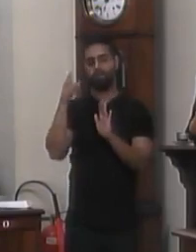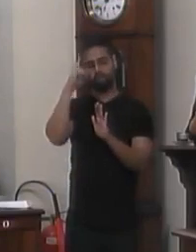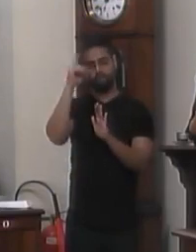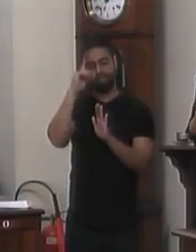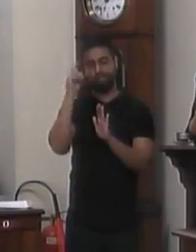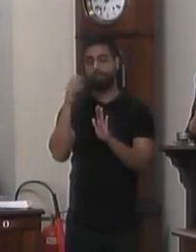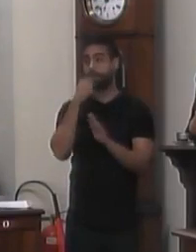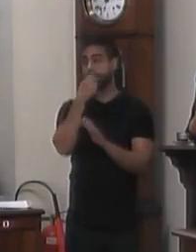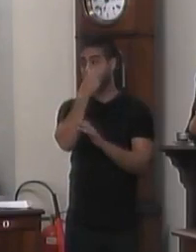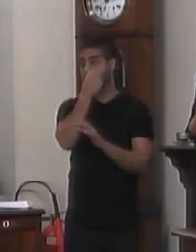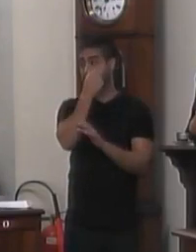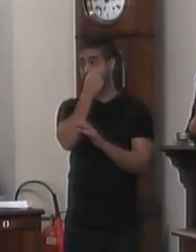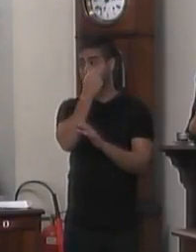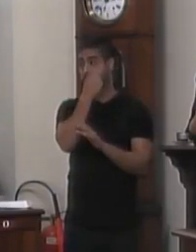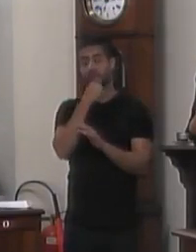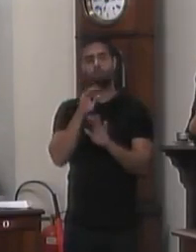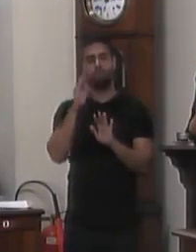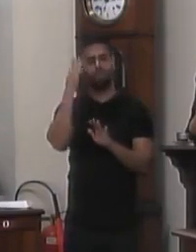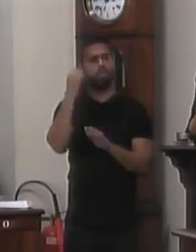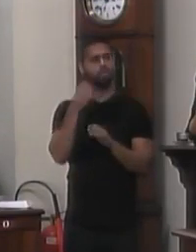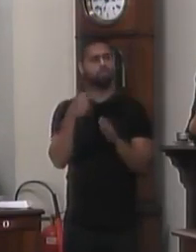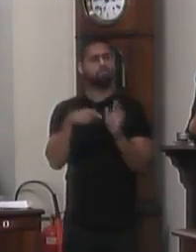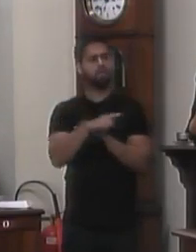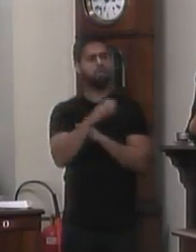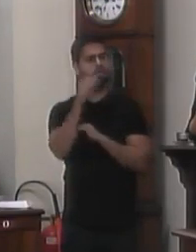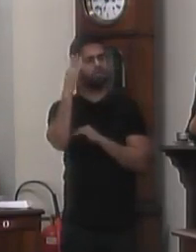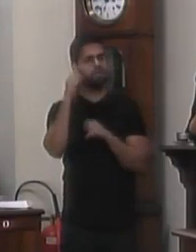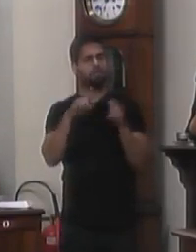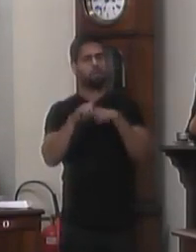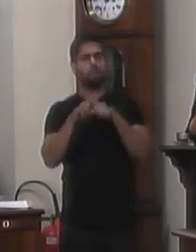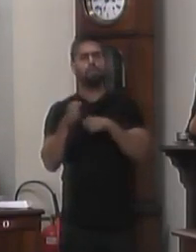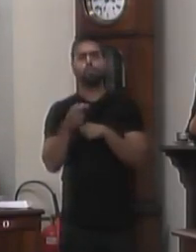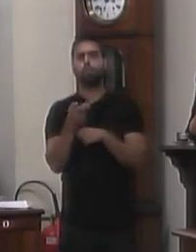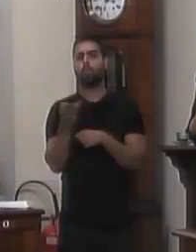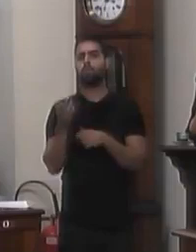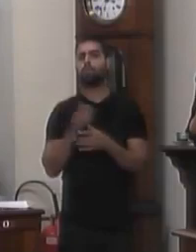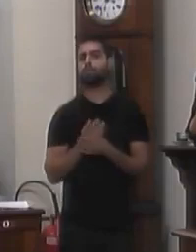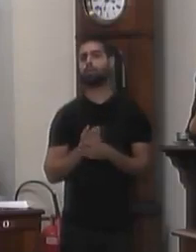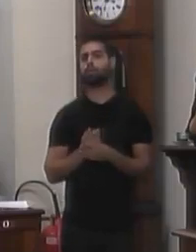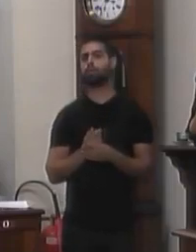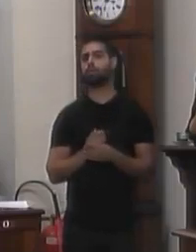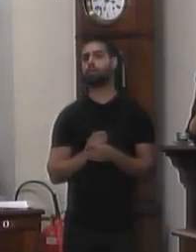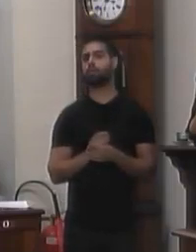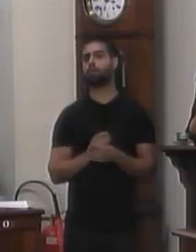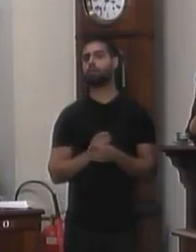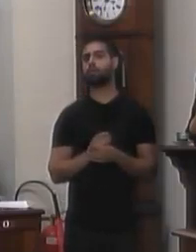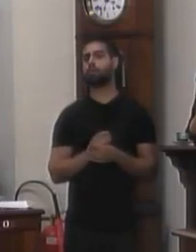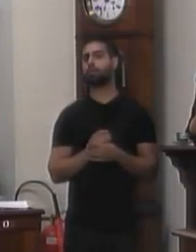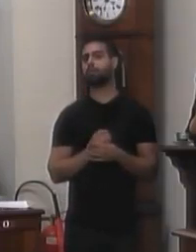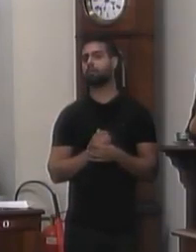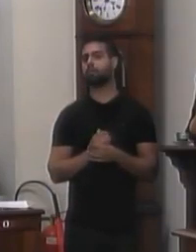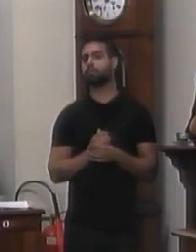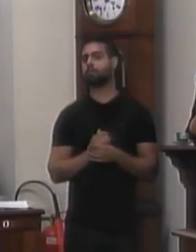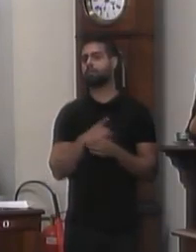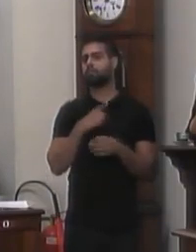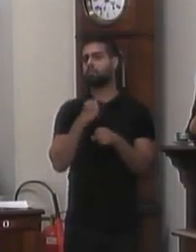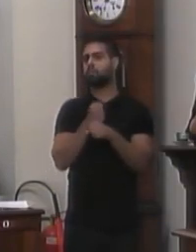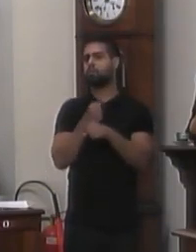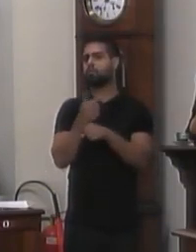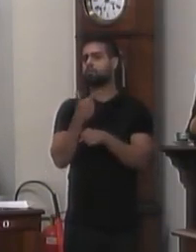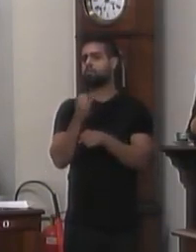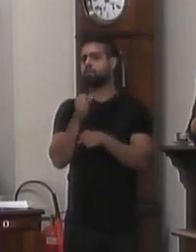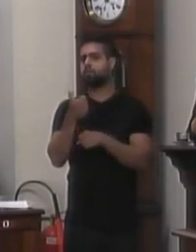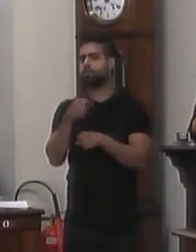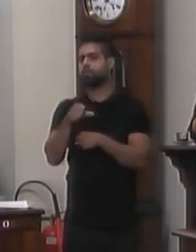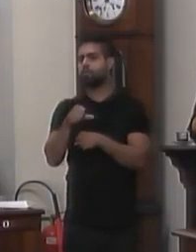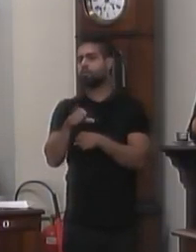diariamente. Mensalmente, né? Quanto, mais ou menos, doutor Luiz? Mensalmente? Houve uma mudança na Procuradoria no ano de 2019, então a